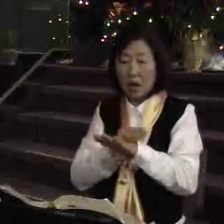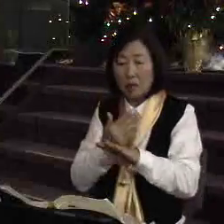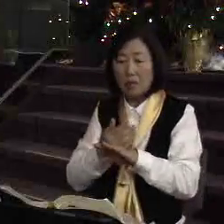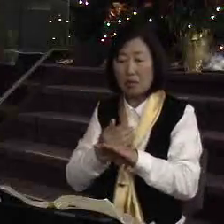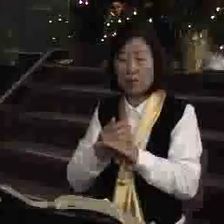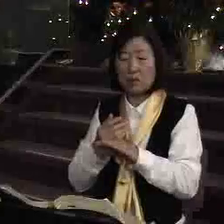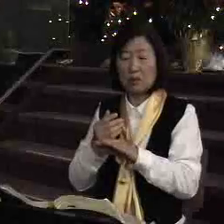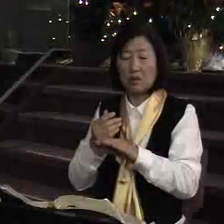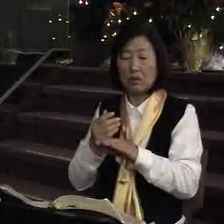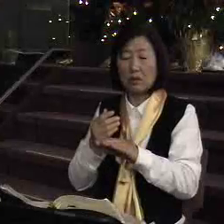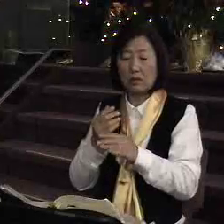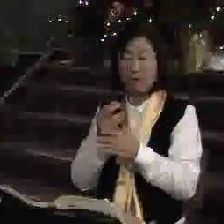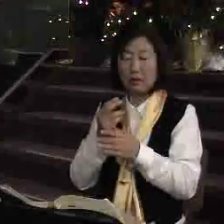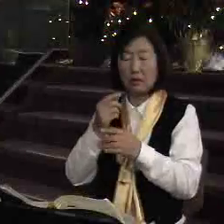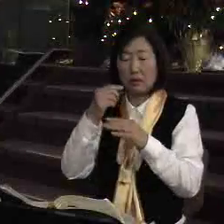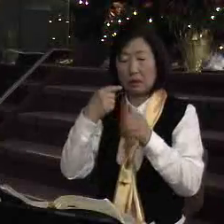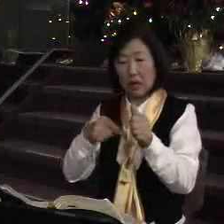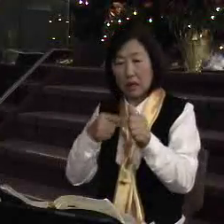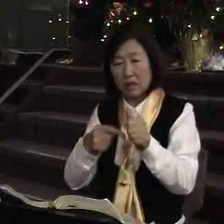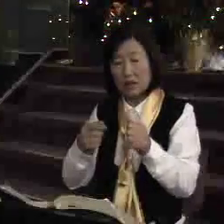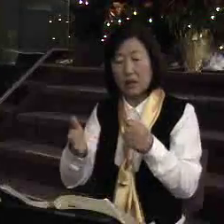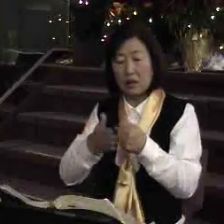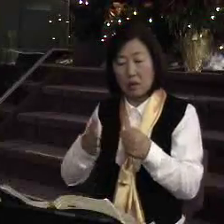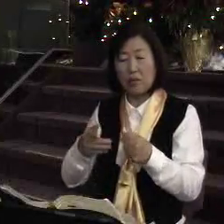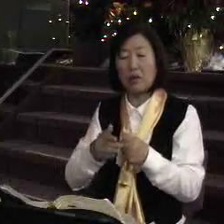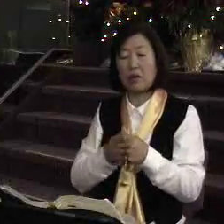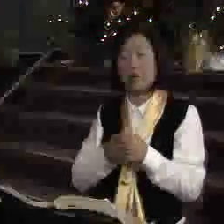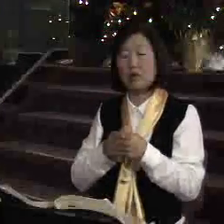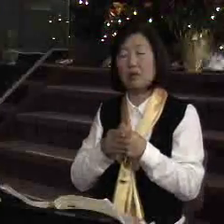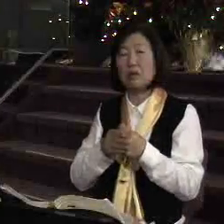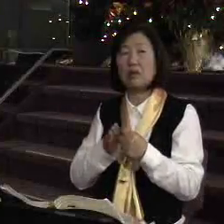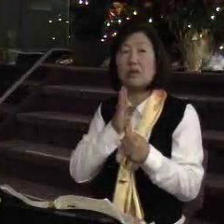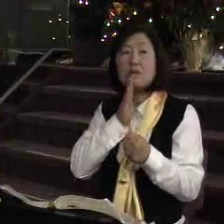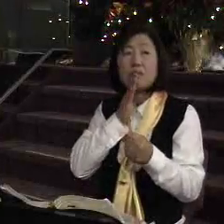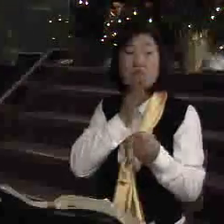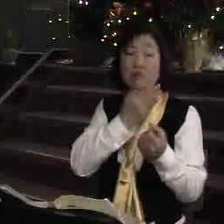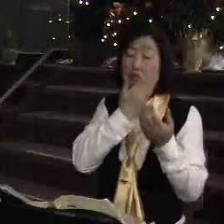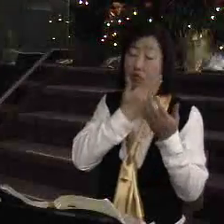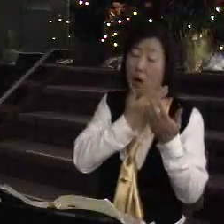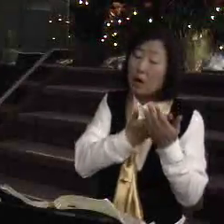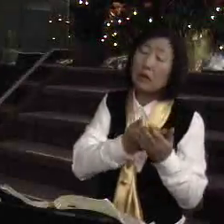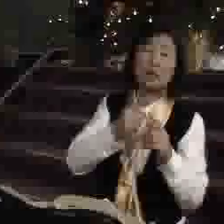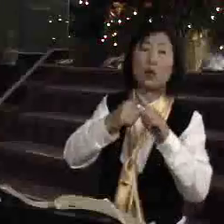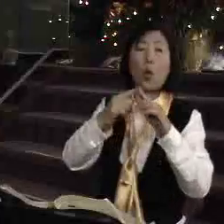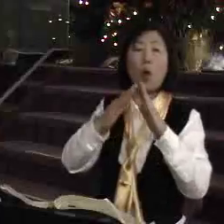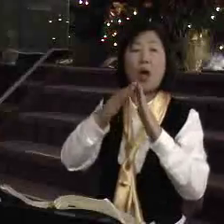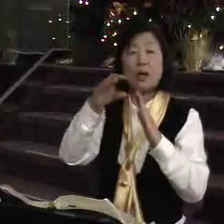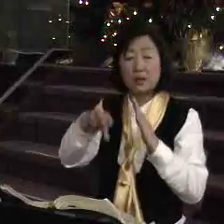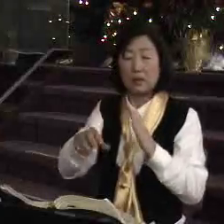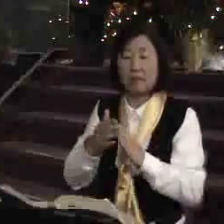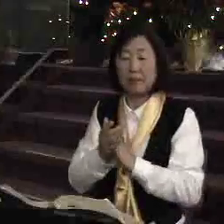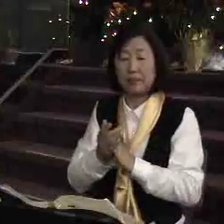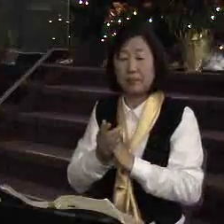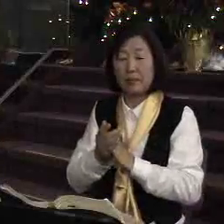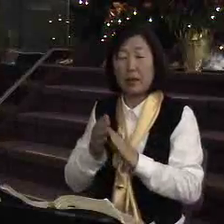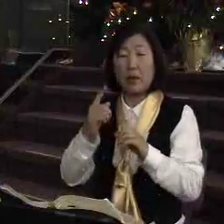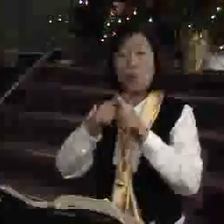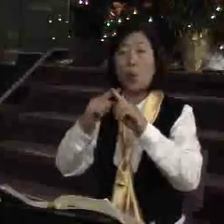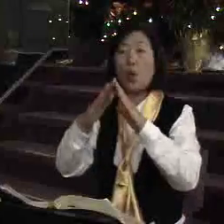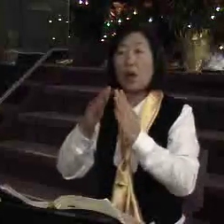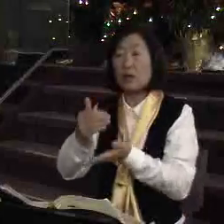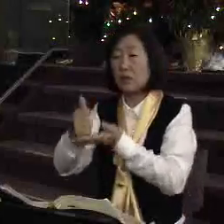가르쳤기 때문에 그렇게 된 것입니다. 여러분, 그래서 참 중요한 게 있는데요. 여러분, 교회에서는 여러분 우리가 이제 우리 교회를